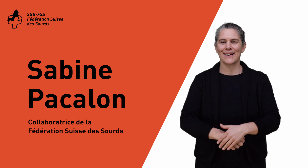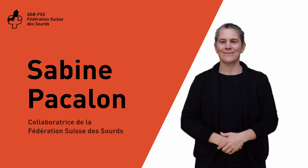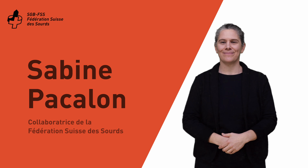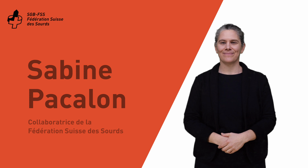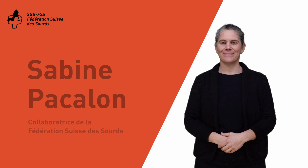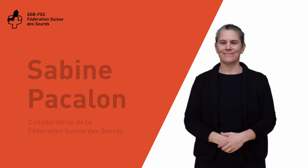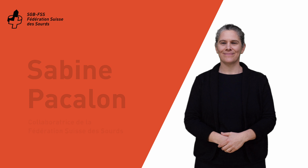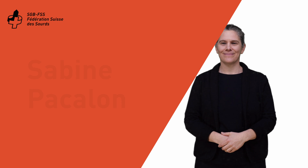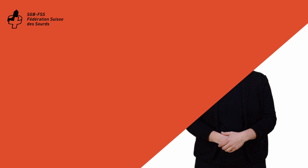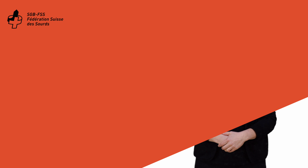au long du cours.